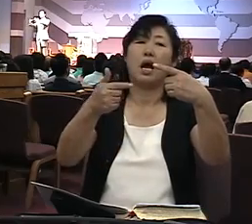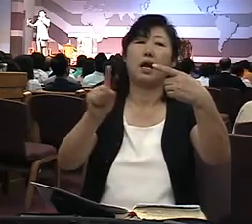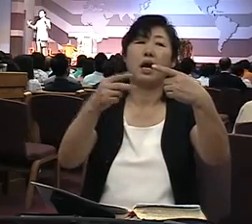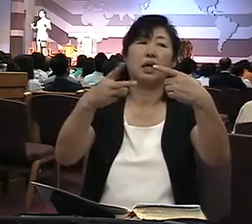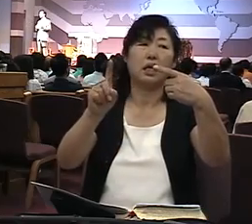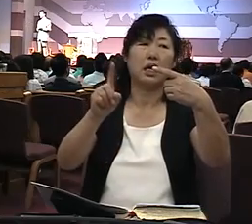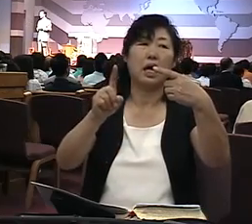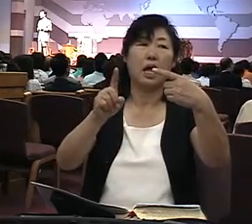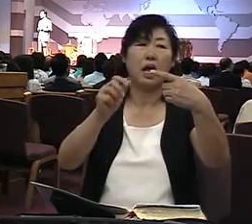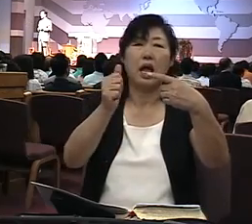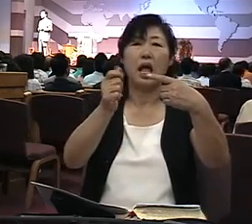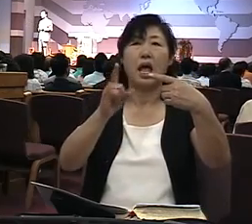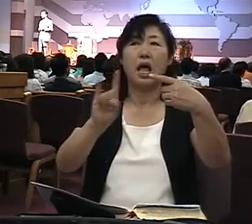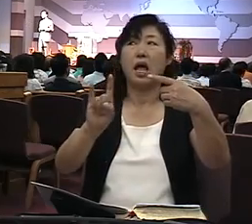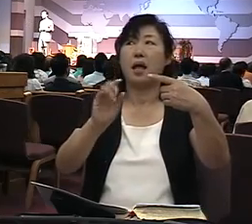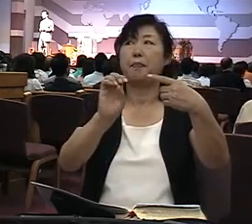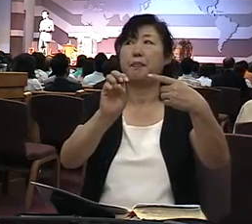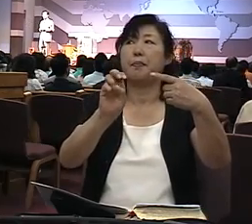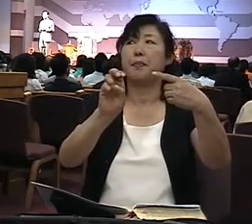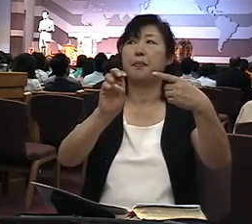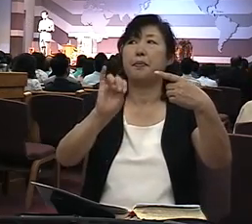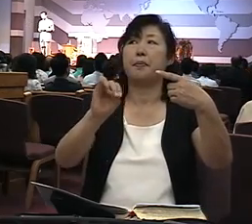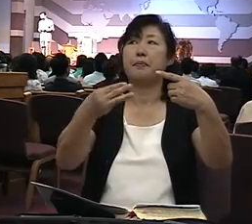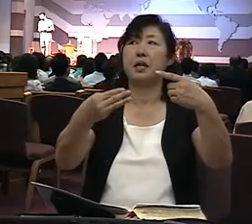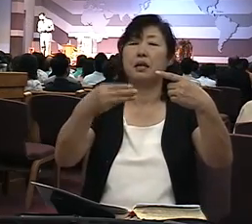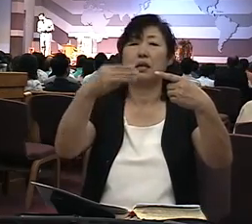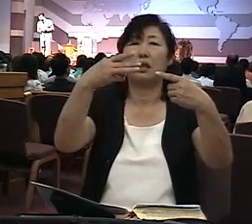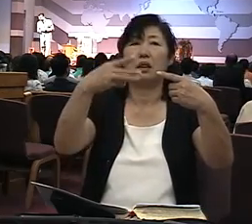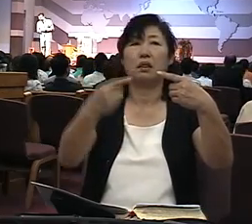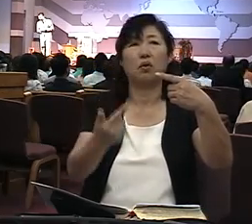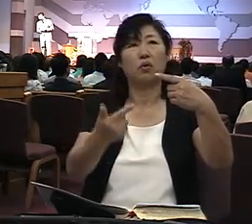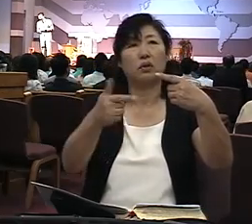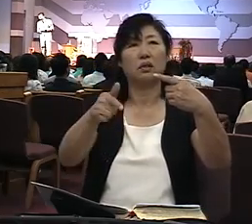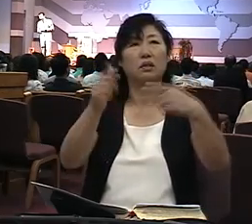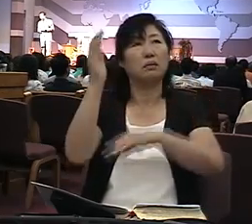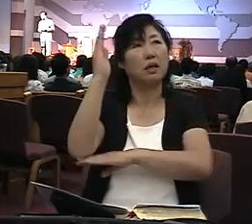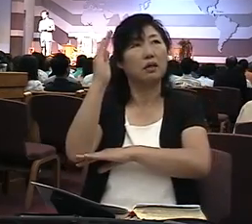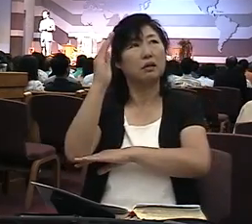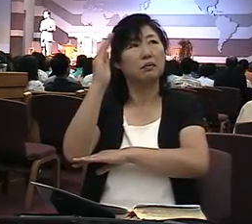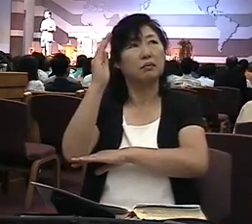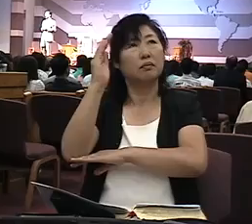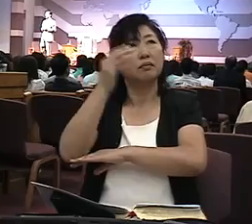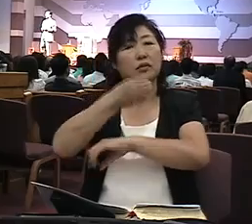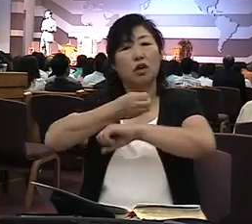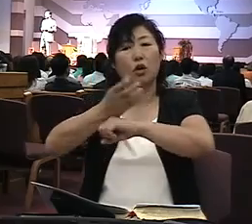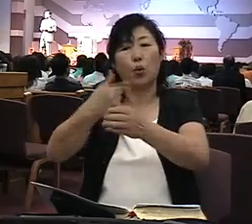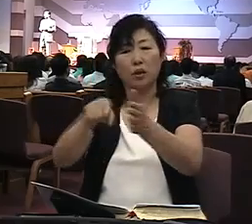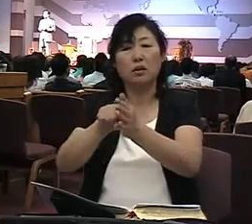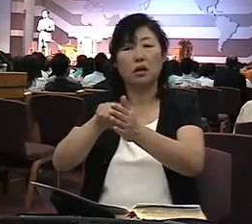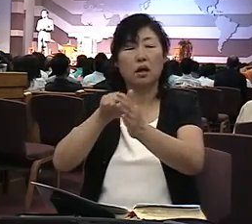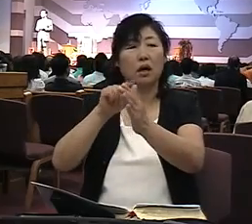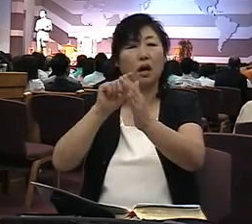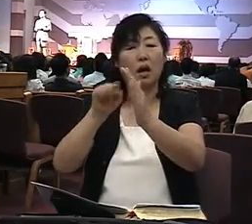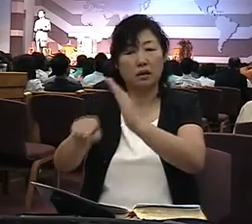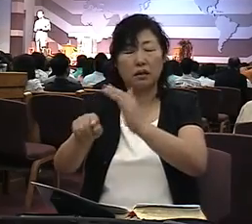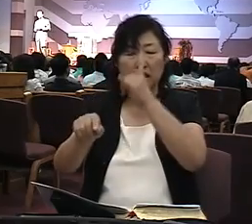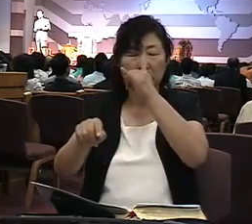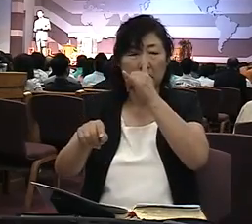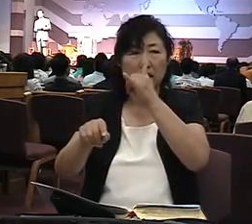지역 집회를 말씀으로 섬기기 위해 간 적이 있습니다. 근데 그곳에 한 교회에 목사님이 재작년에 우리